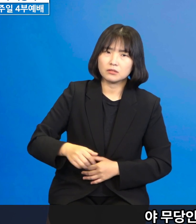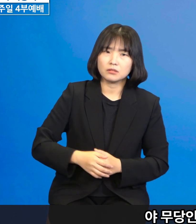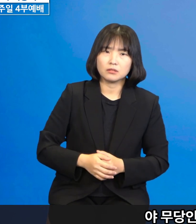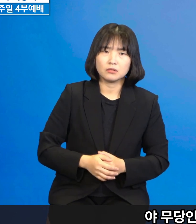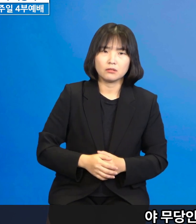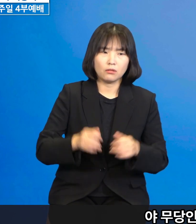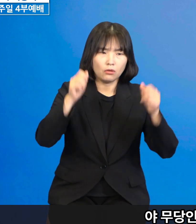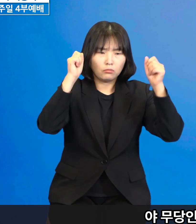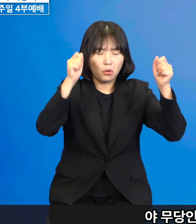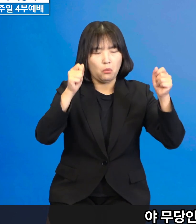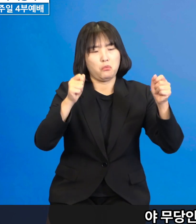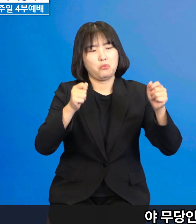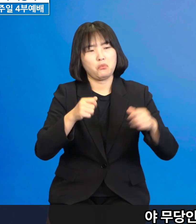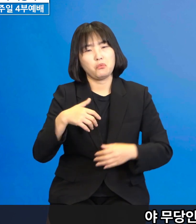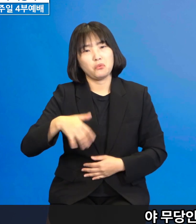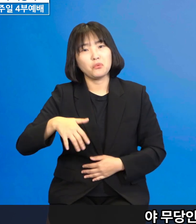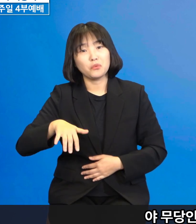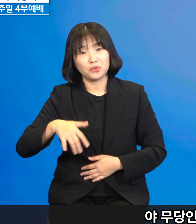무당인데도 용합니다.